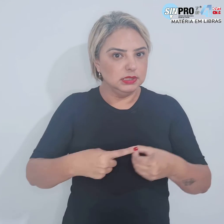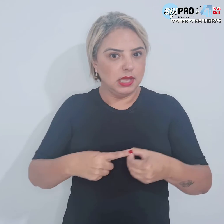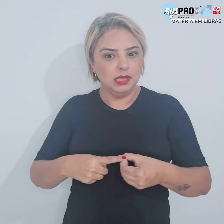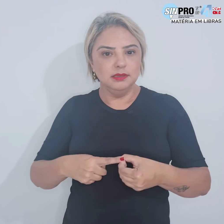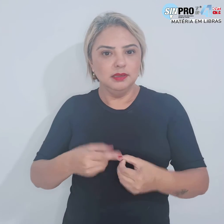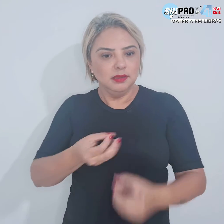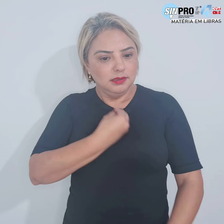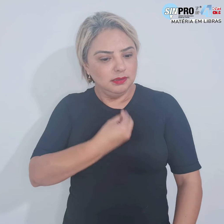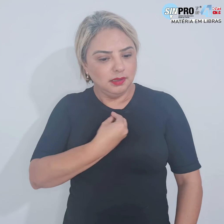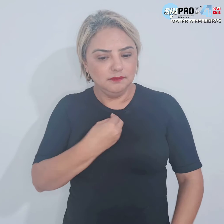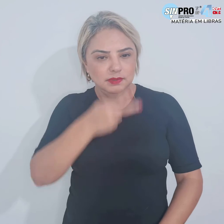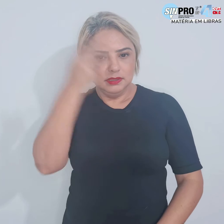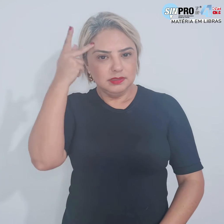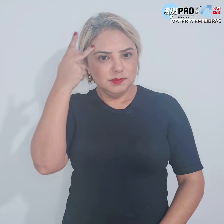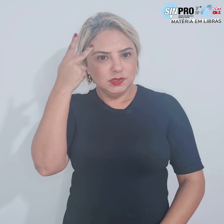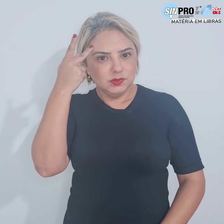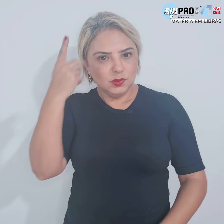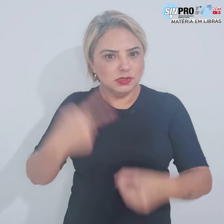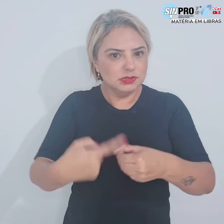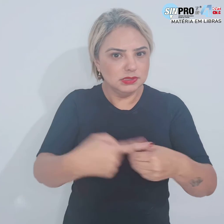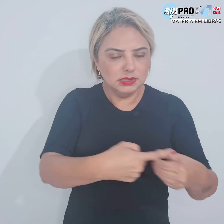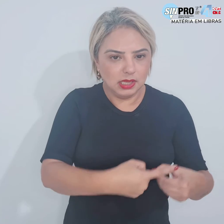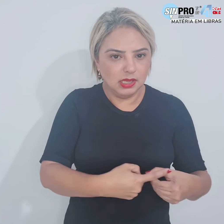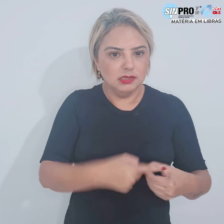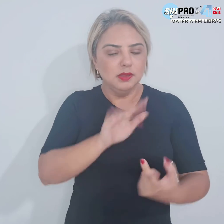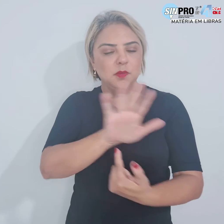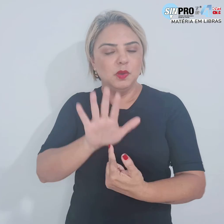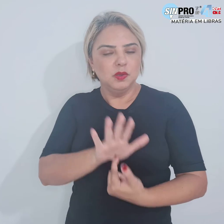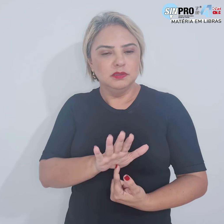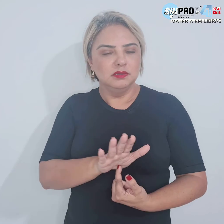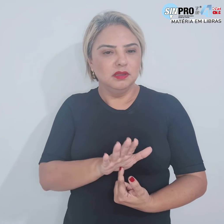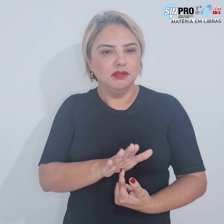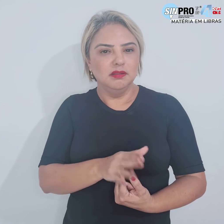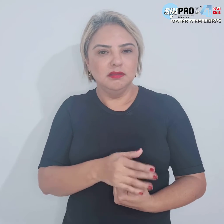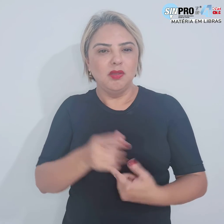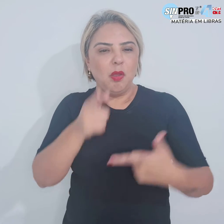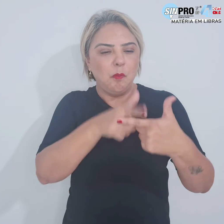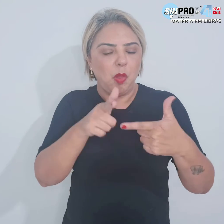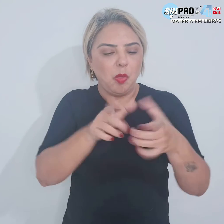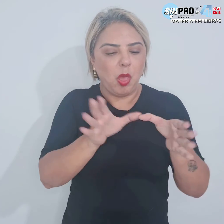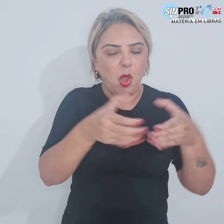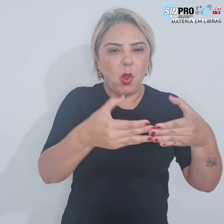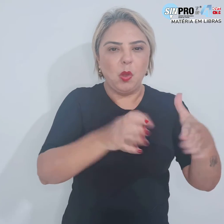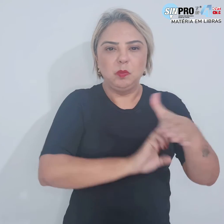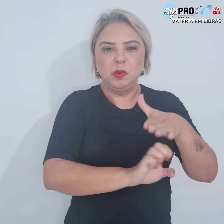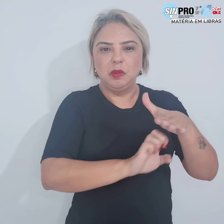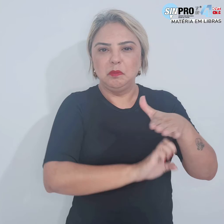toda a população, revelando a ineficiência de grupos privados que